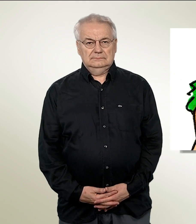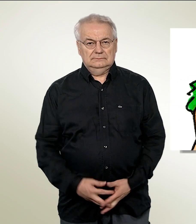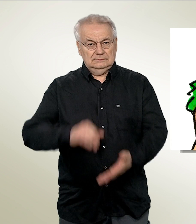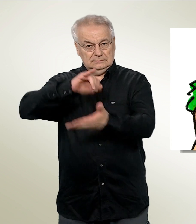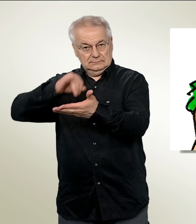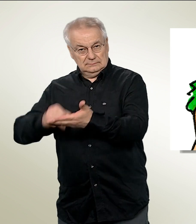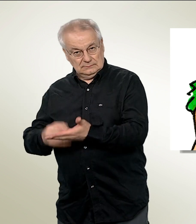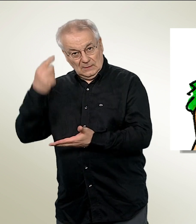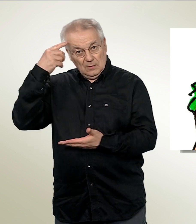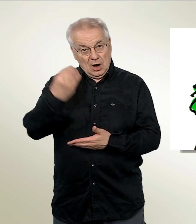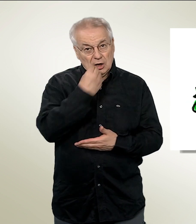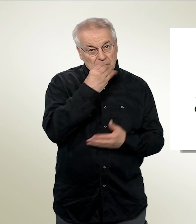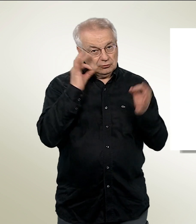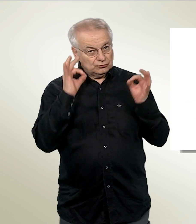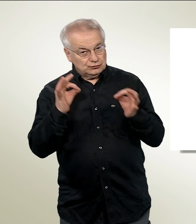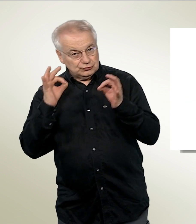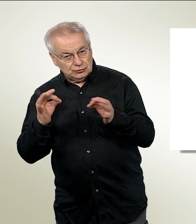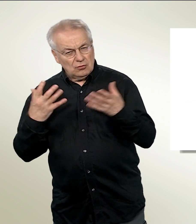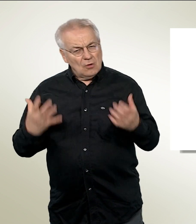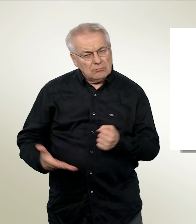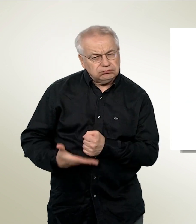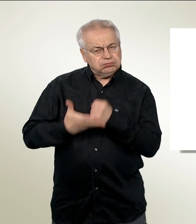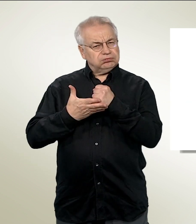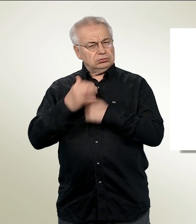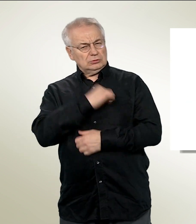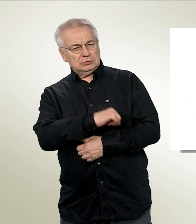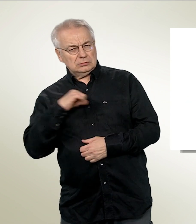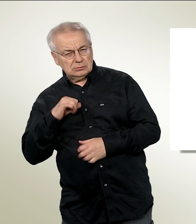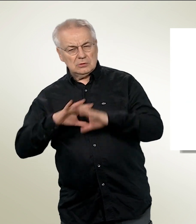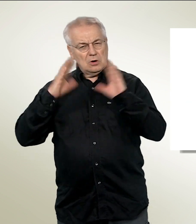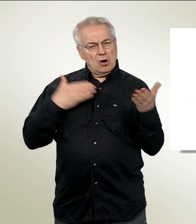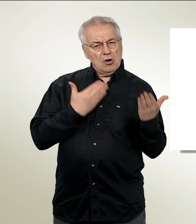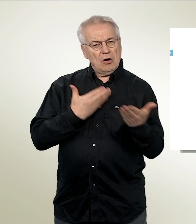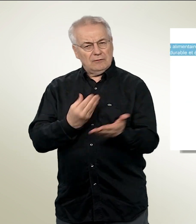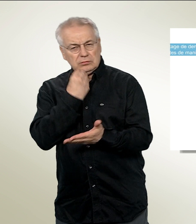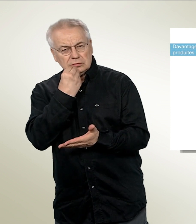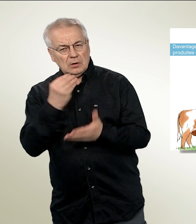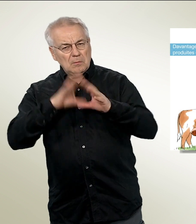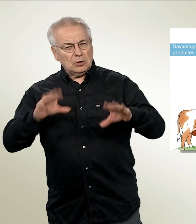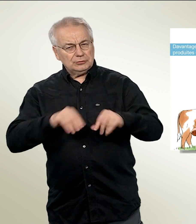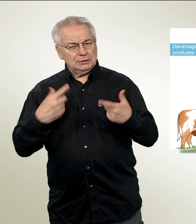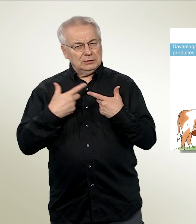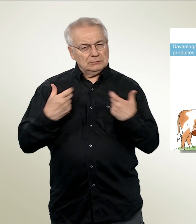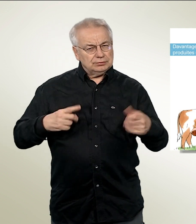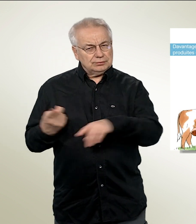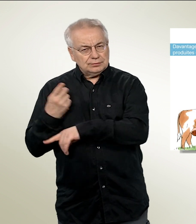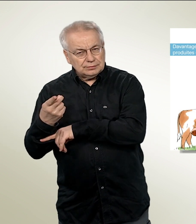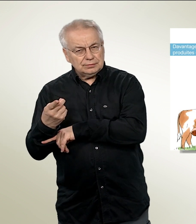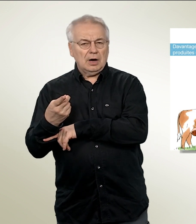L'initiative pour des aliments équitables veut renforcer en Suisse l'offre de denrées alimentaires produites de manière durable et équitable. Bien